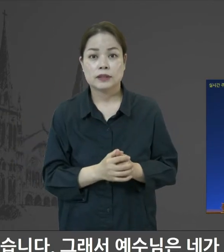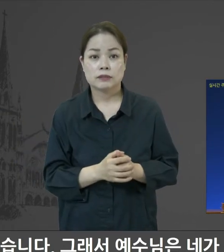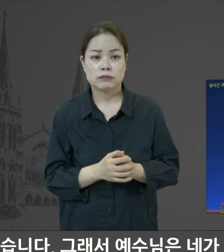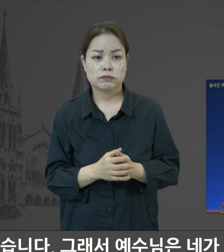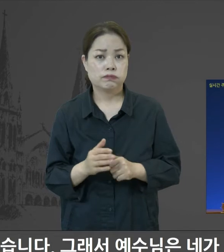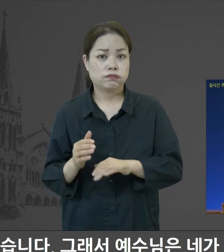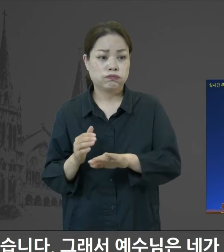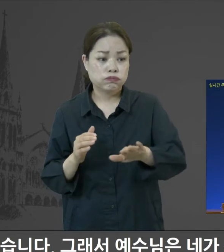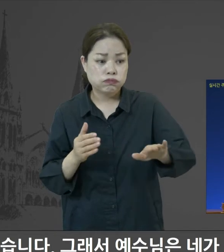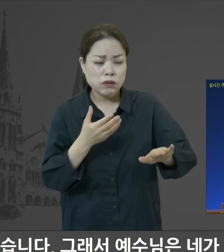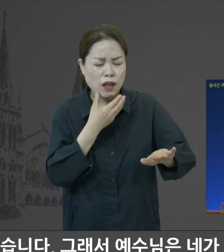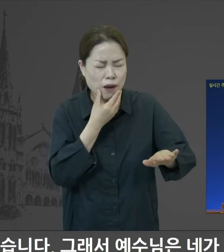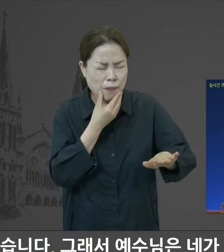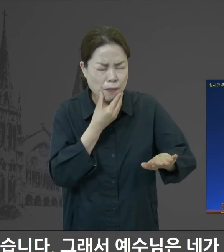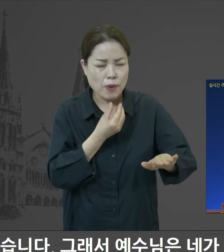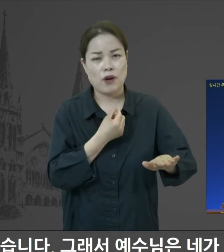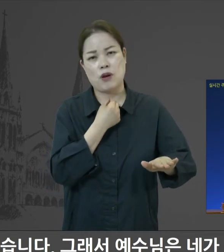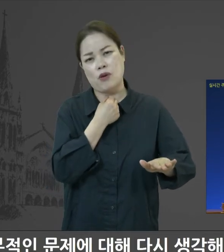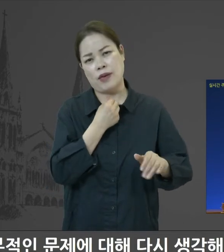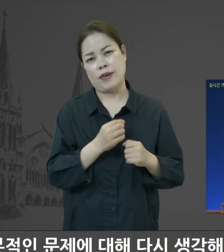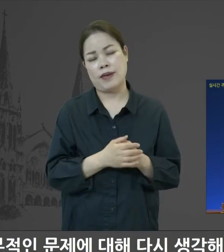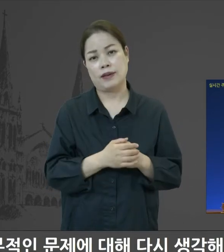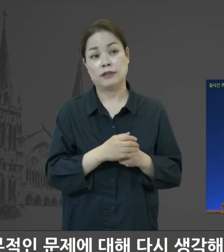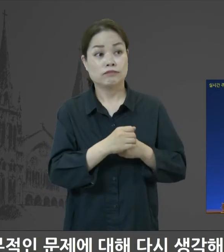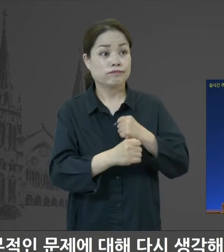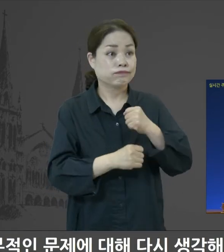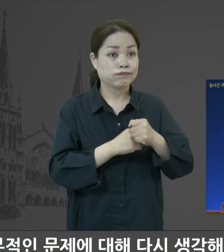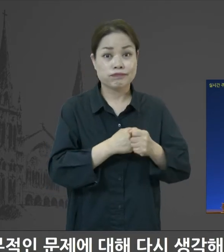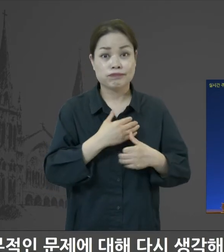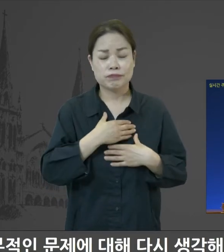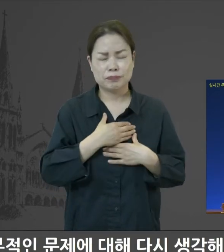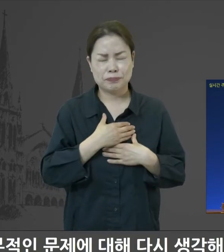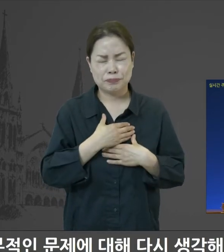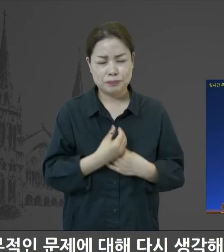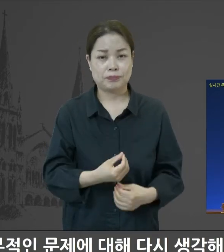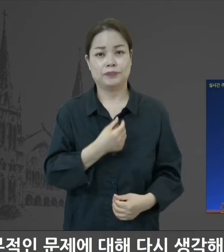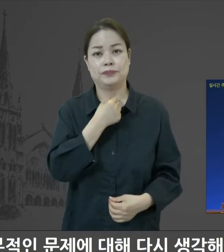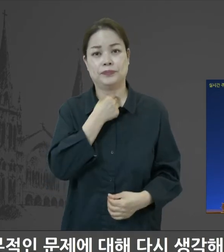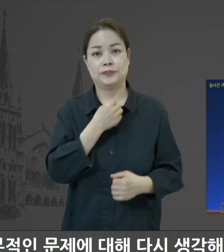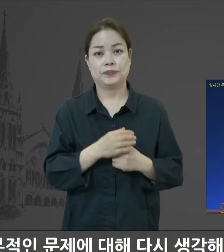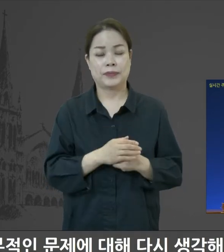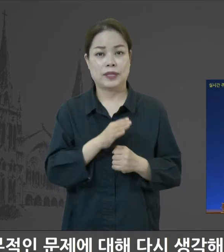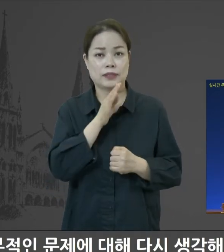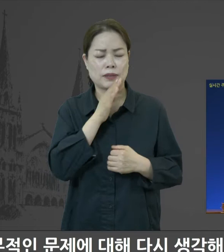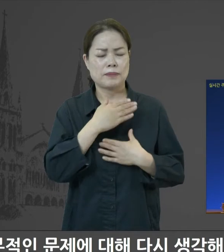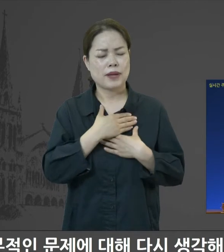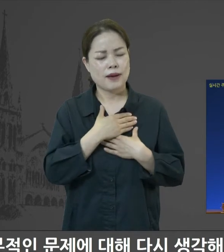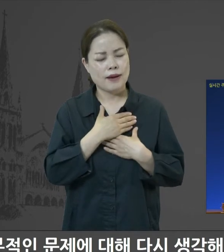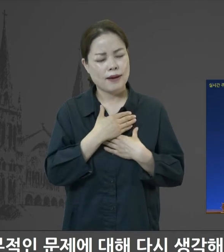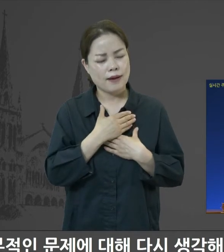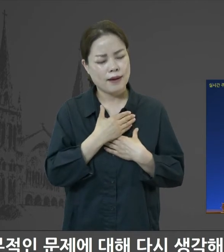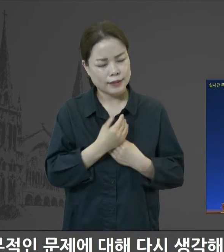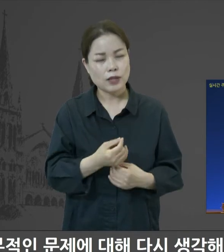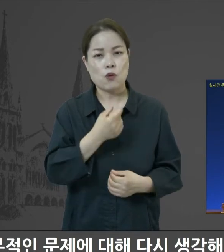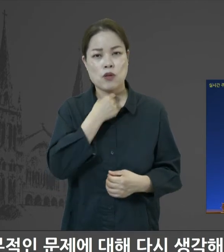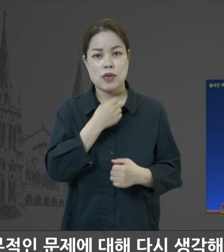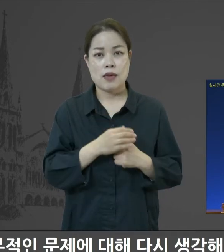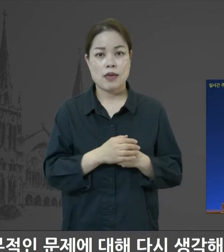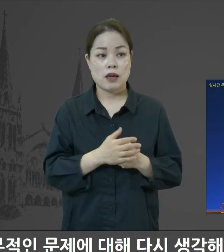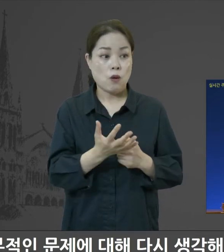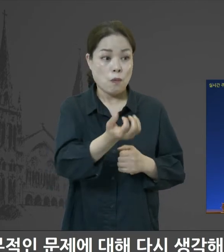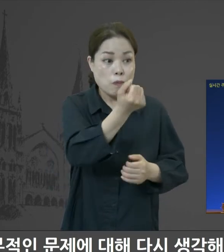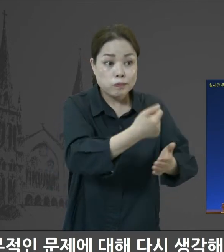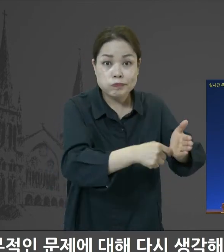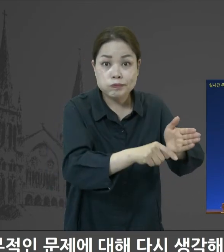우리는 행복한 삶을 추구하기 원합니다. 자유롭고 평안한 삶을 원합니다. 참된 안식을 원합니다. 그것을 얻기